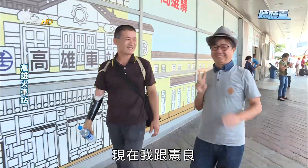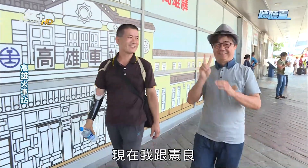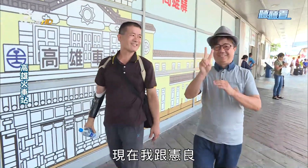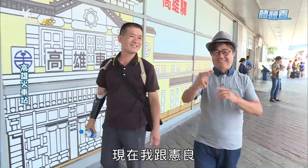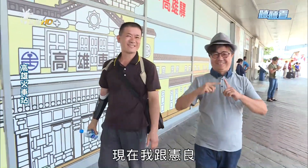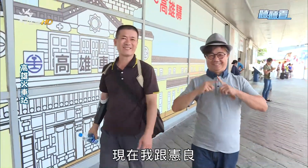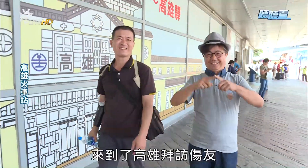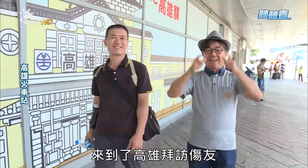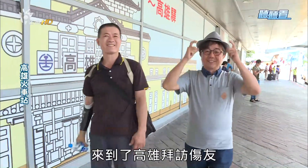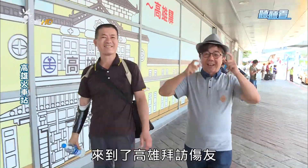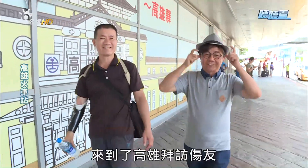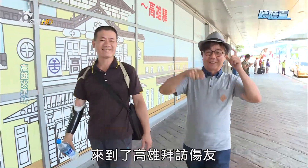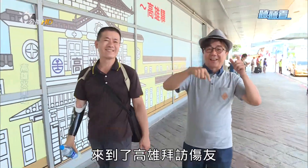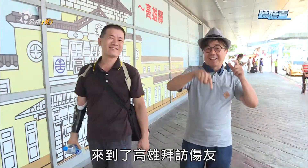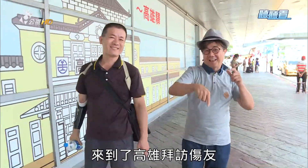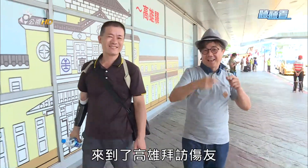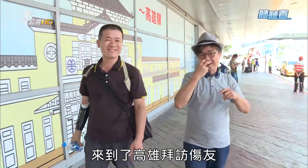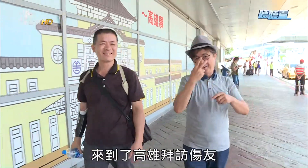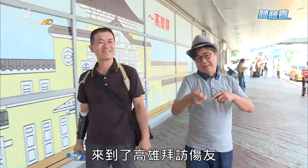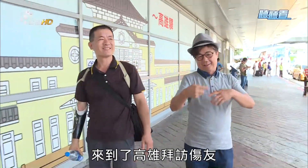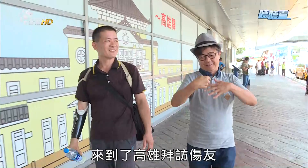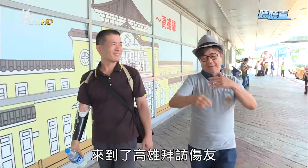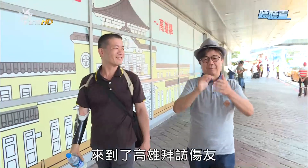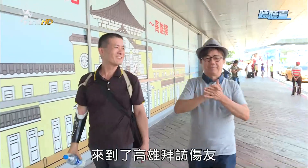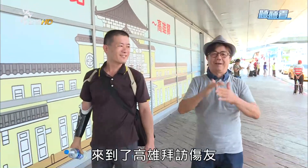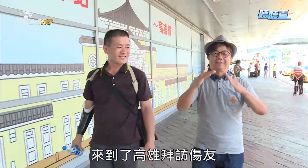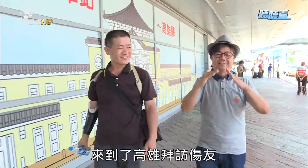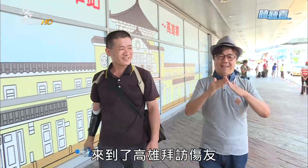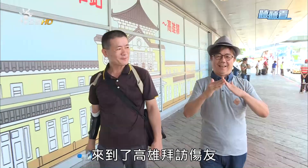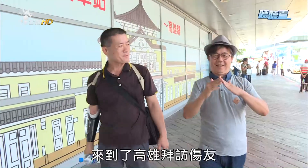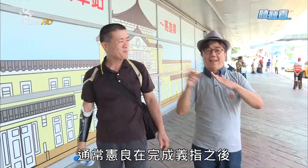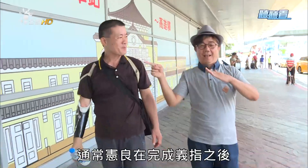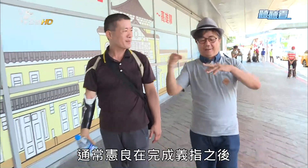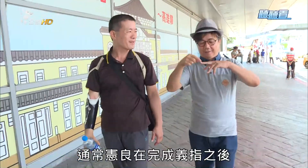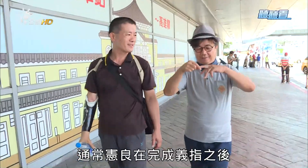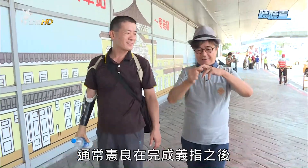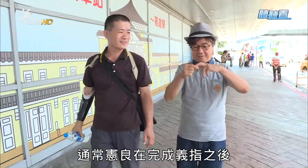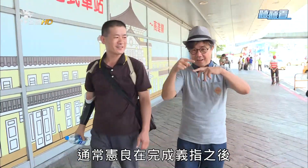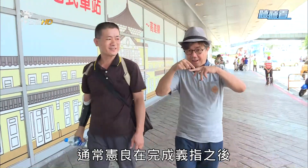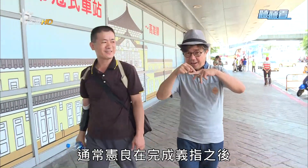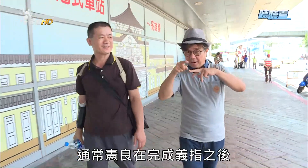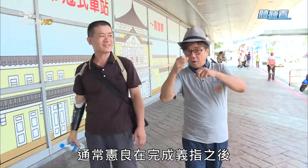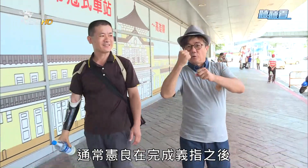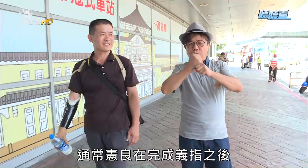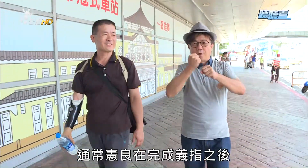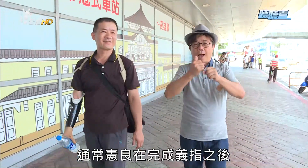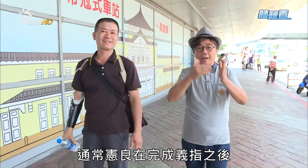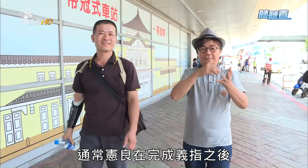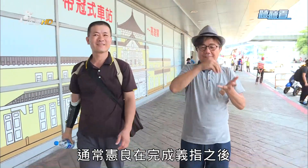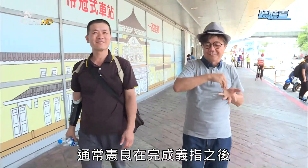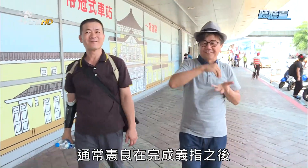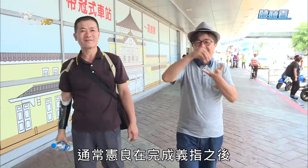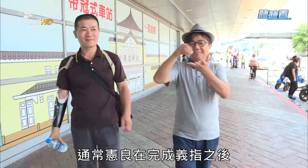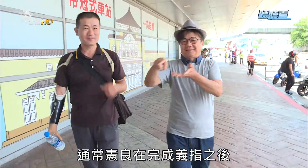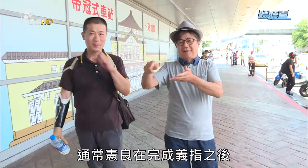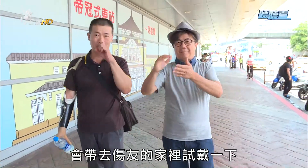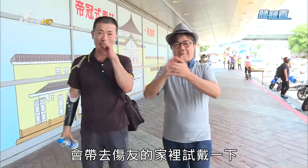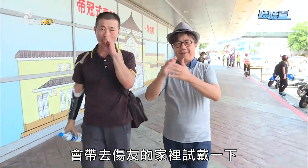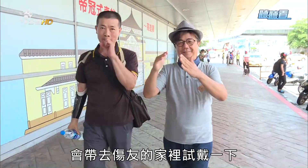良啊来到了高雄拜访商友。通常宪良在完成义纸之后呢，会带去